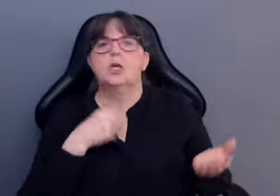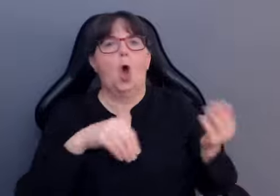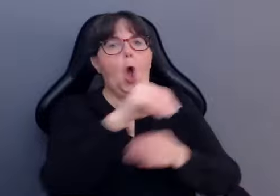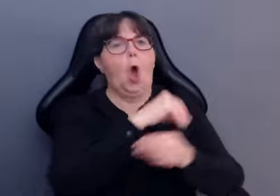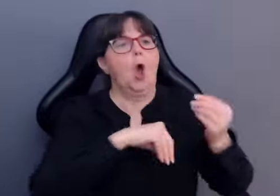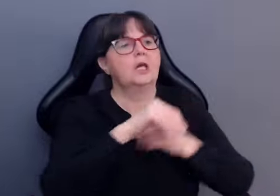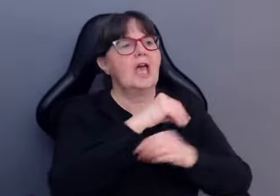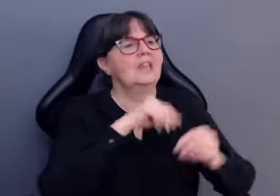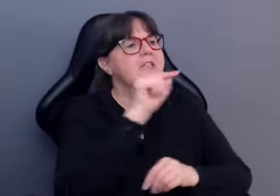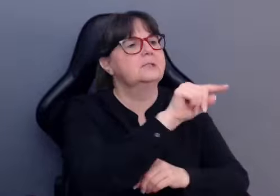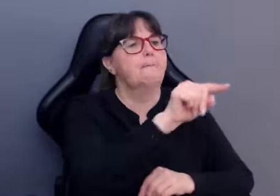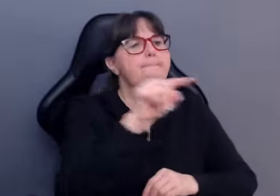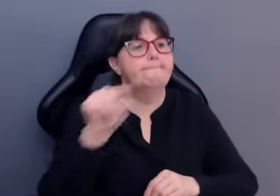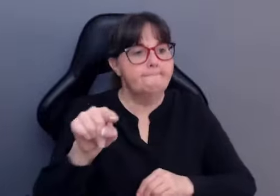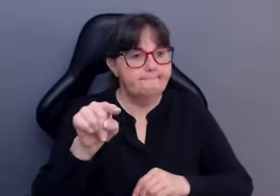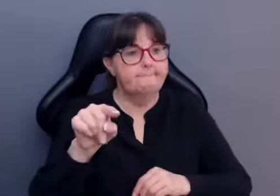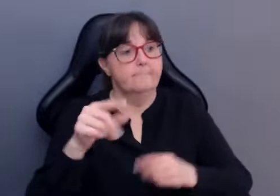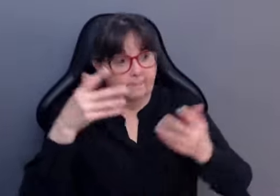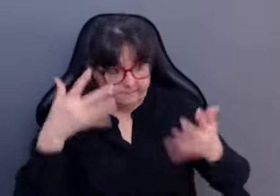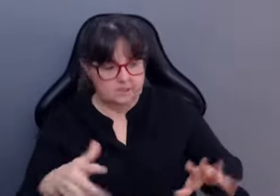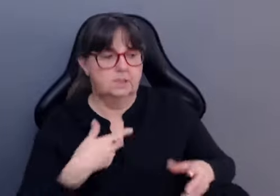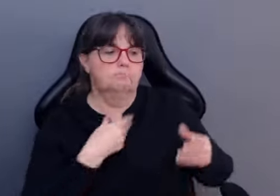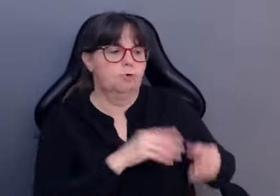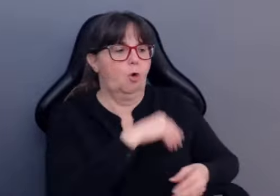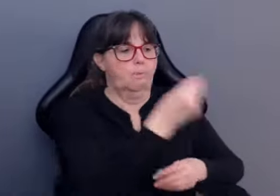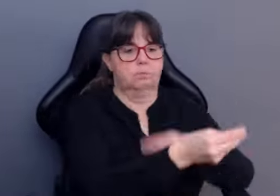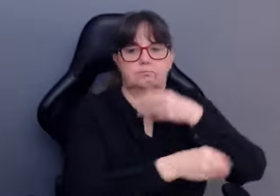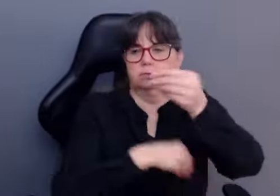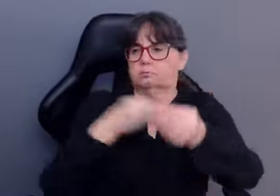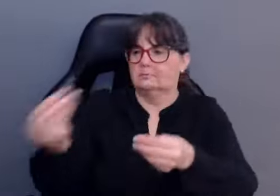bienfaisance enregistrés, dirigés par des personnes sourdes.